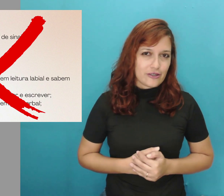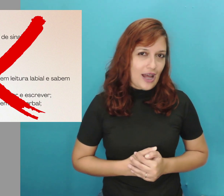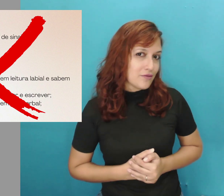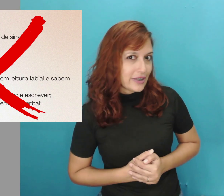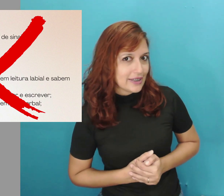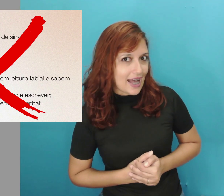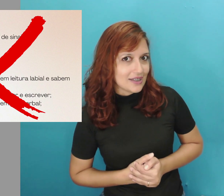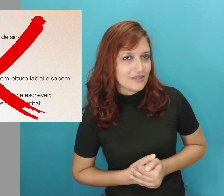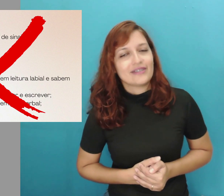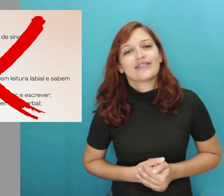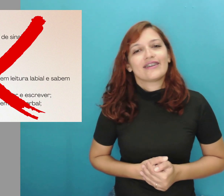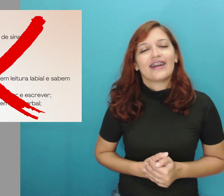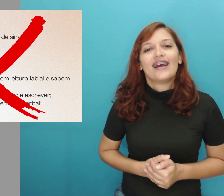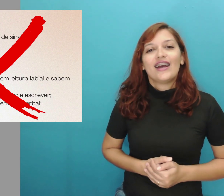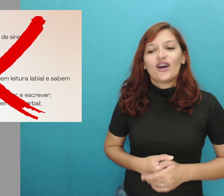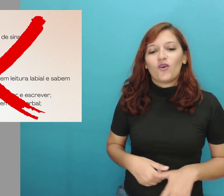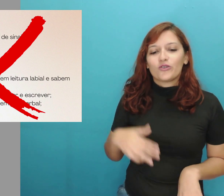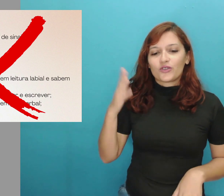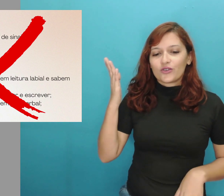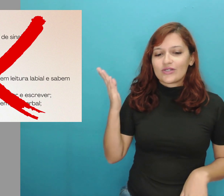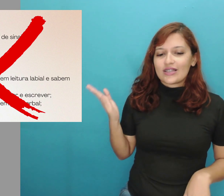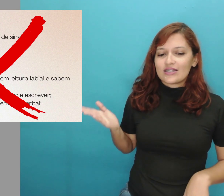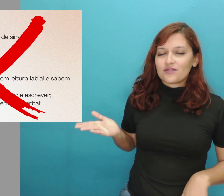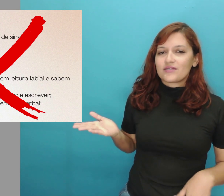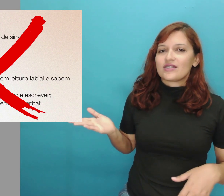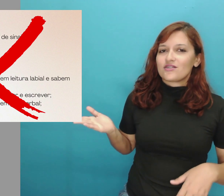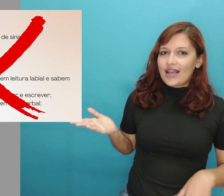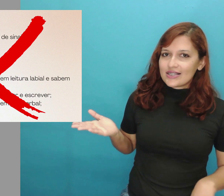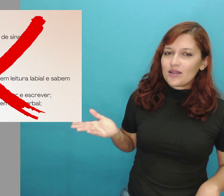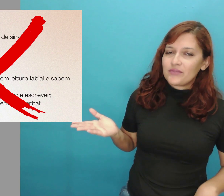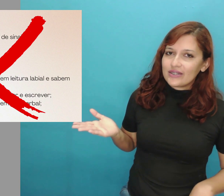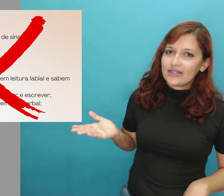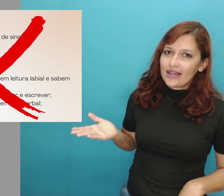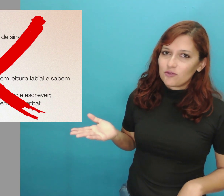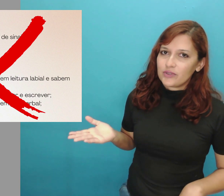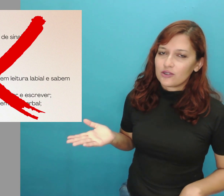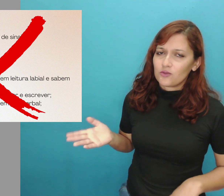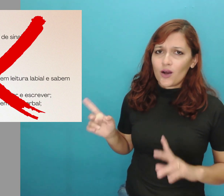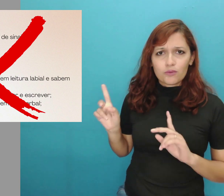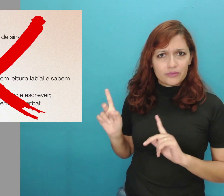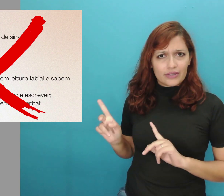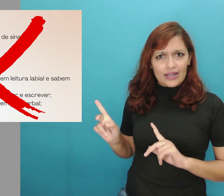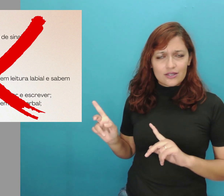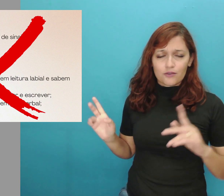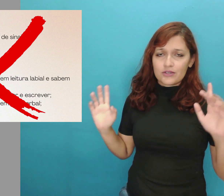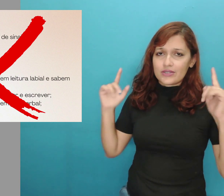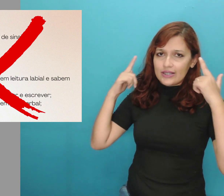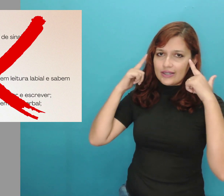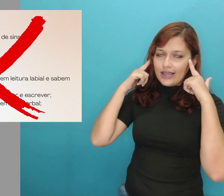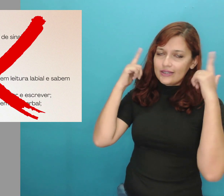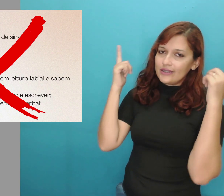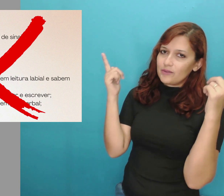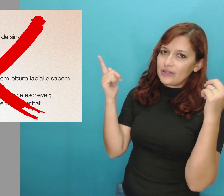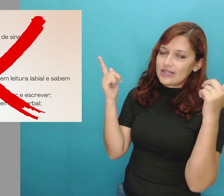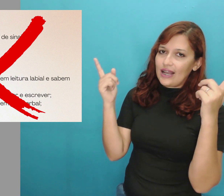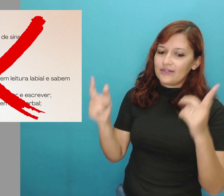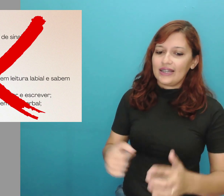estava enganado? Ou todos esses você já sabia que era um mito? Ou algum deles talvez você nem tinha pensado ainda,